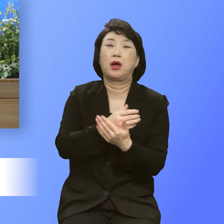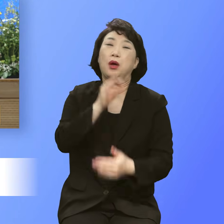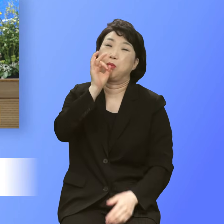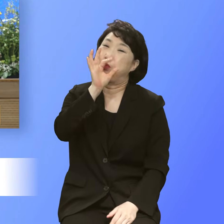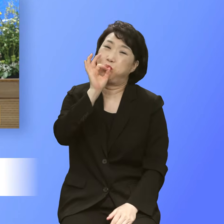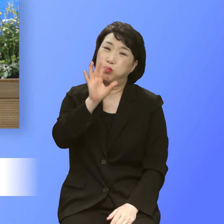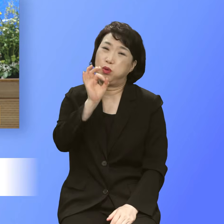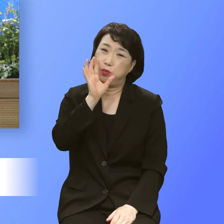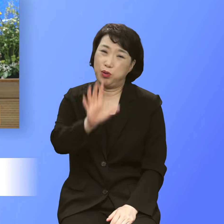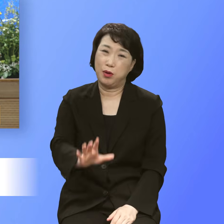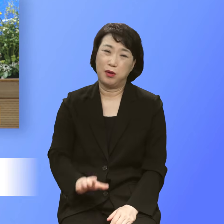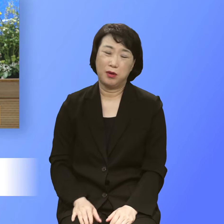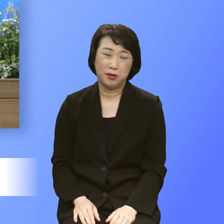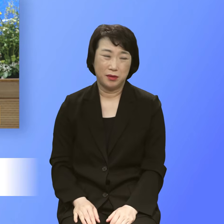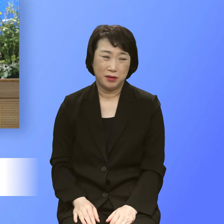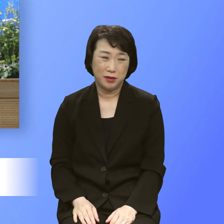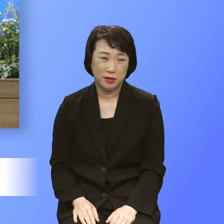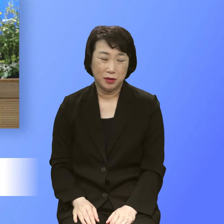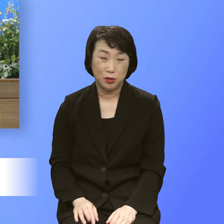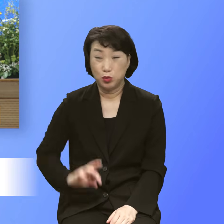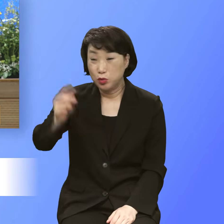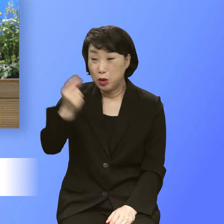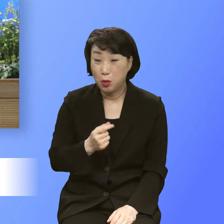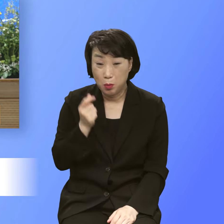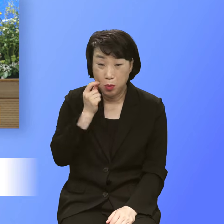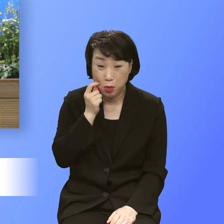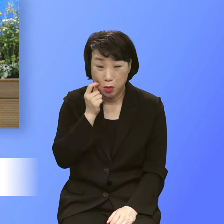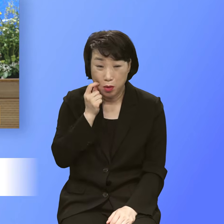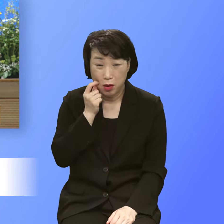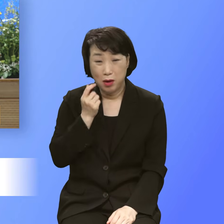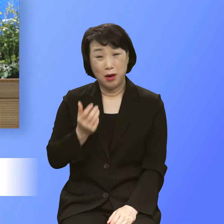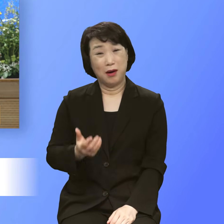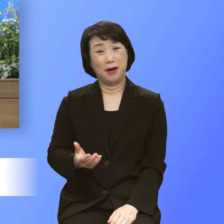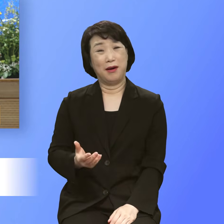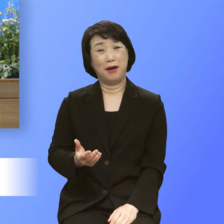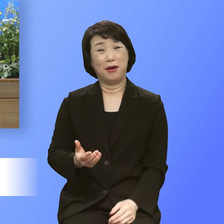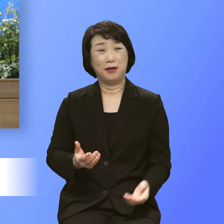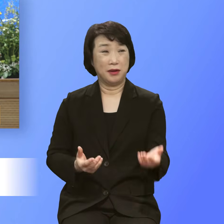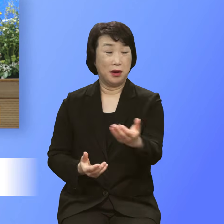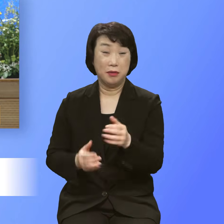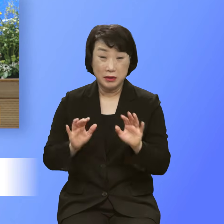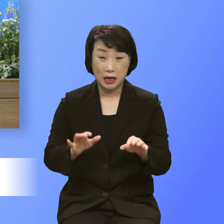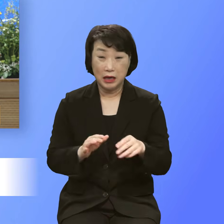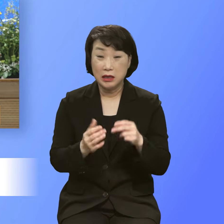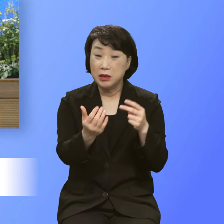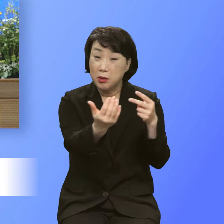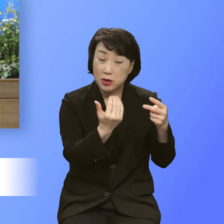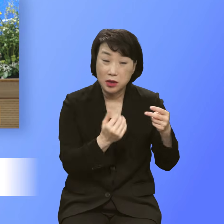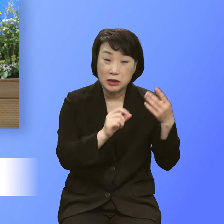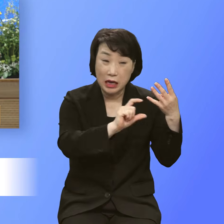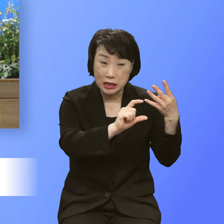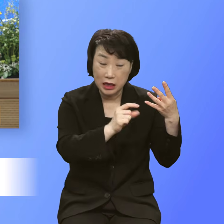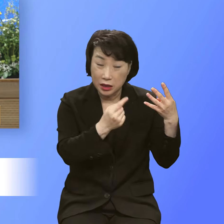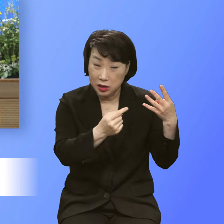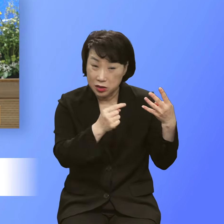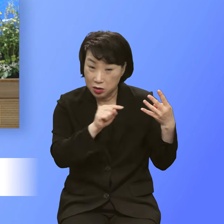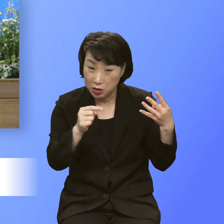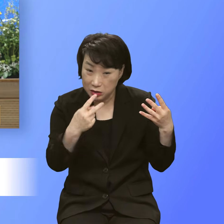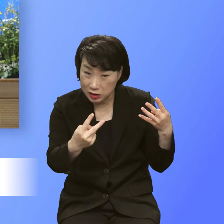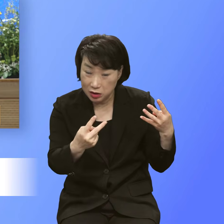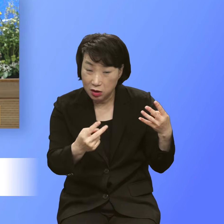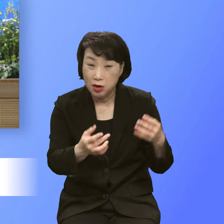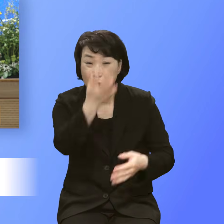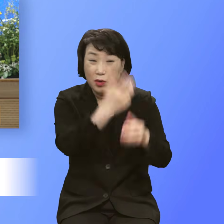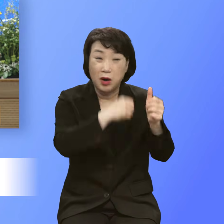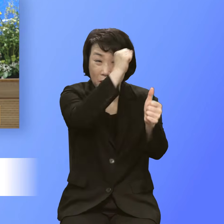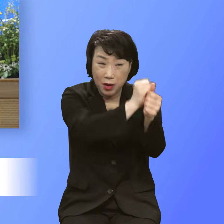수 없나니 돌아올 수 없대요. 여기 디모데전서 4장 1절로 2절 말씀대로 화인